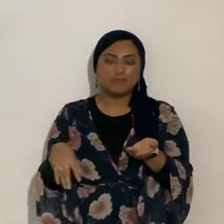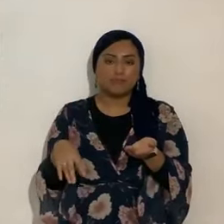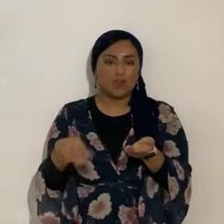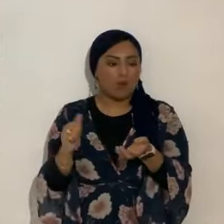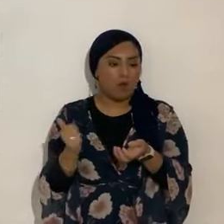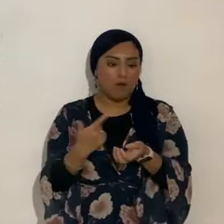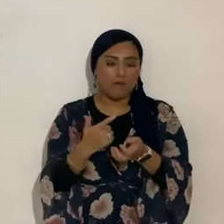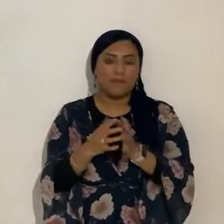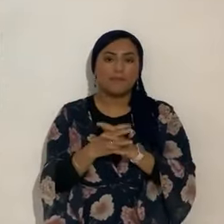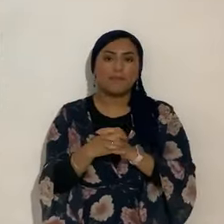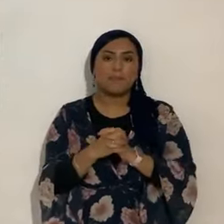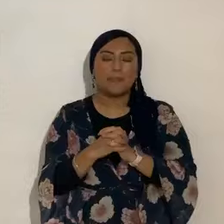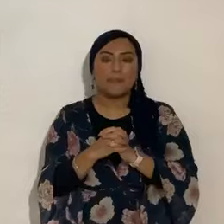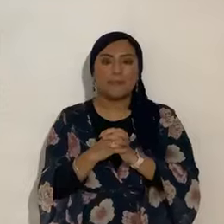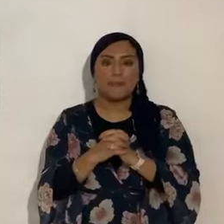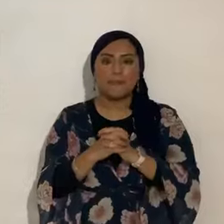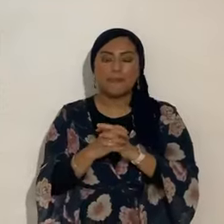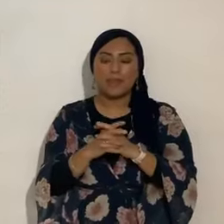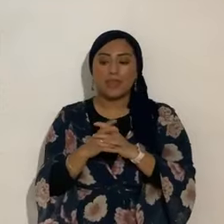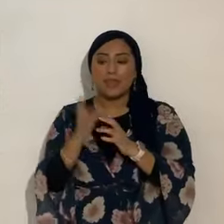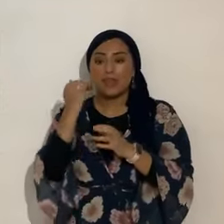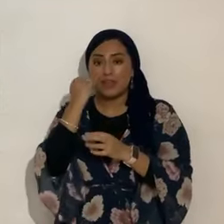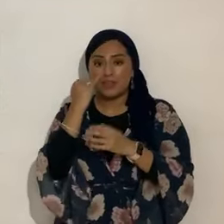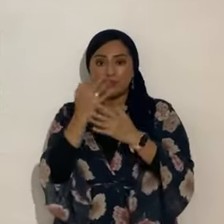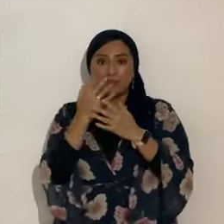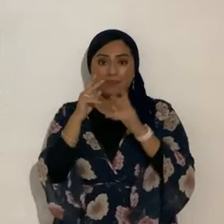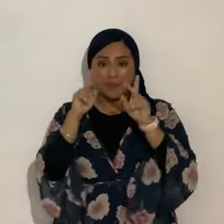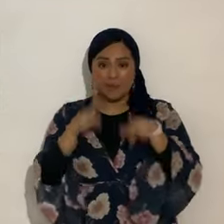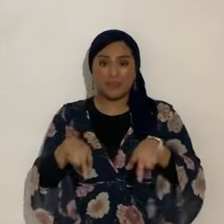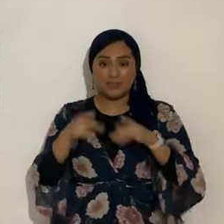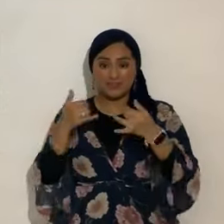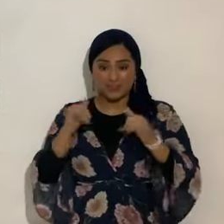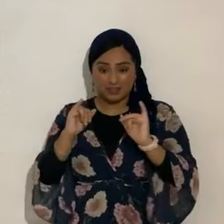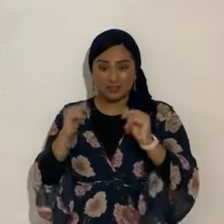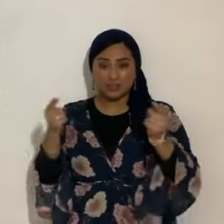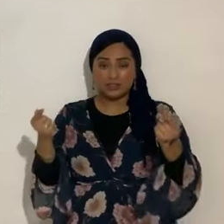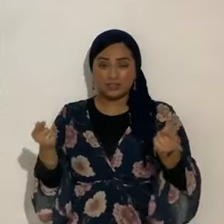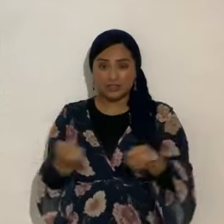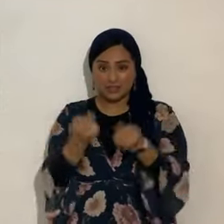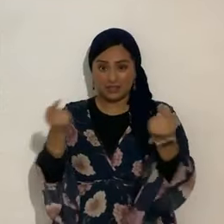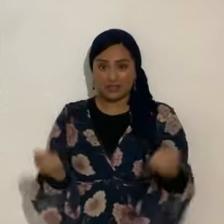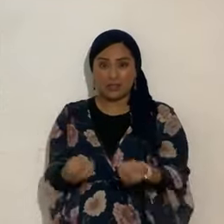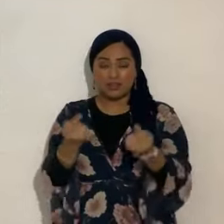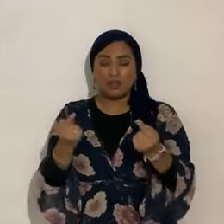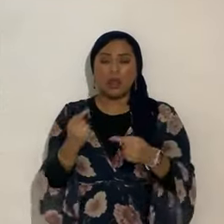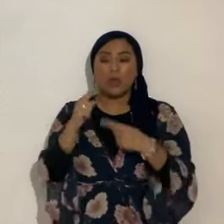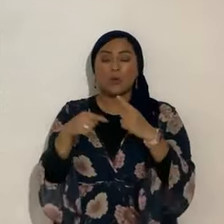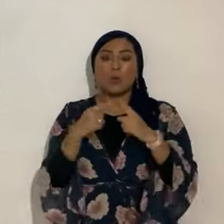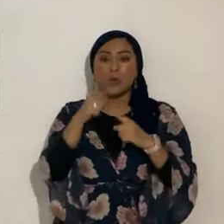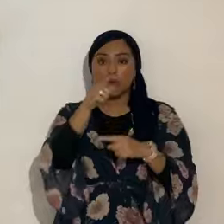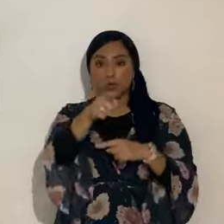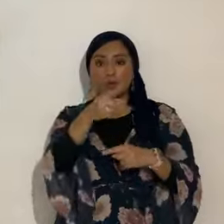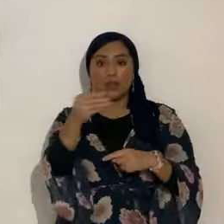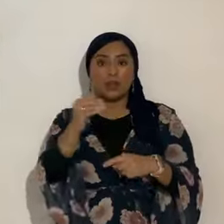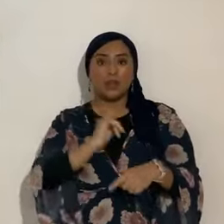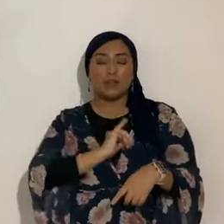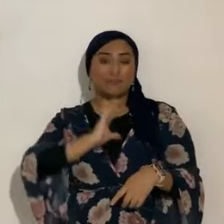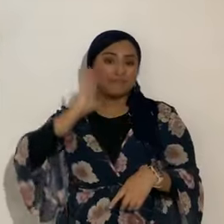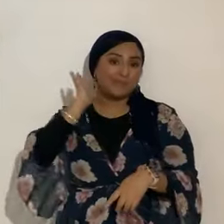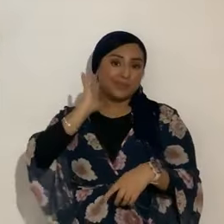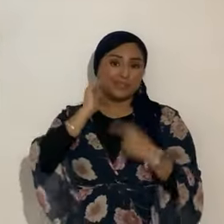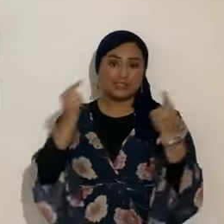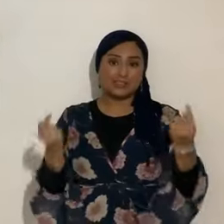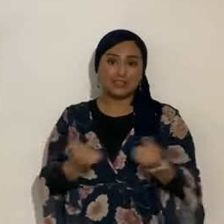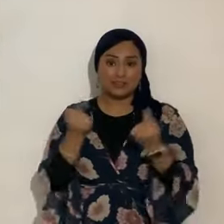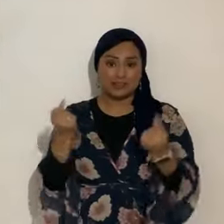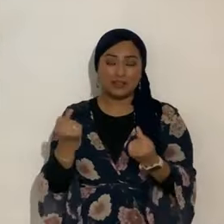¿sí? Entonces, estando en pecado, cuando la persona está en pecado, cuando tú y yo estábamos en pecado,